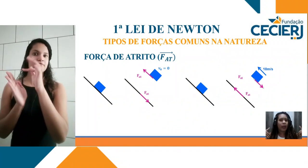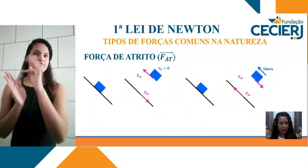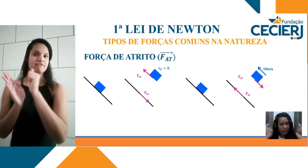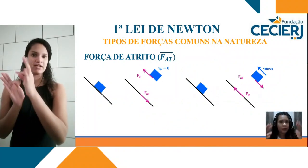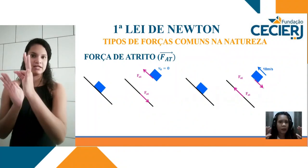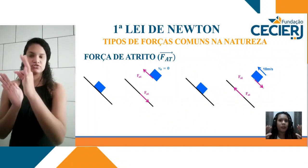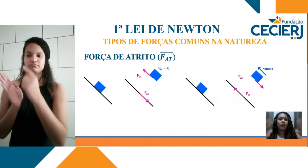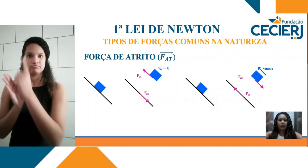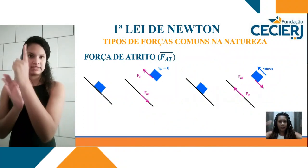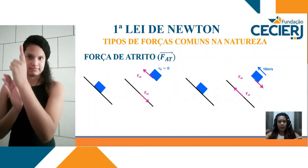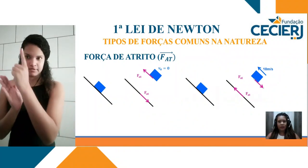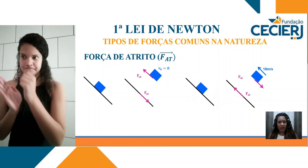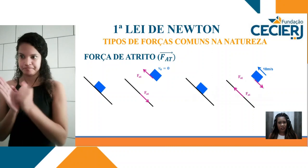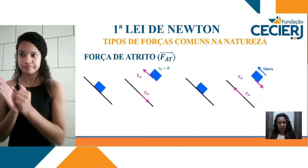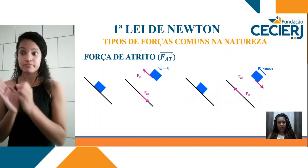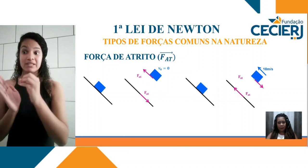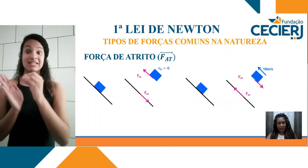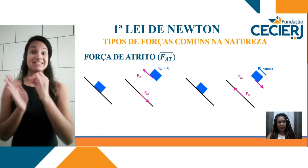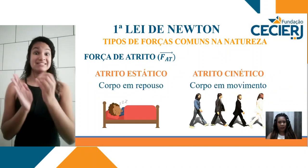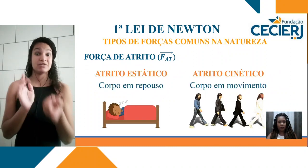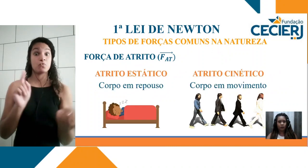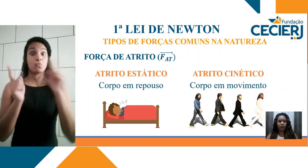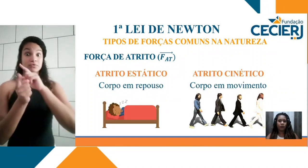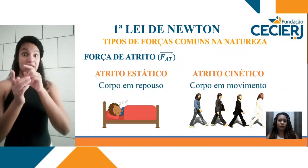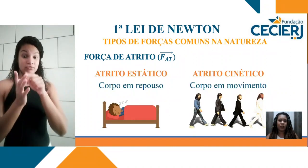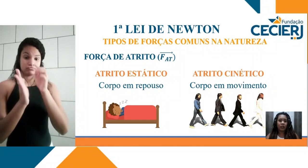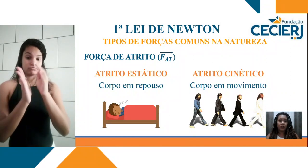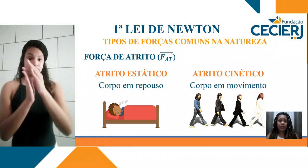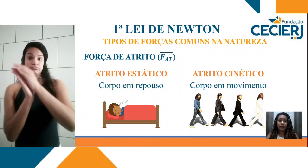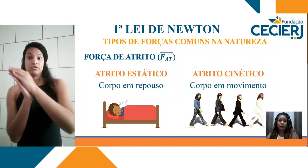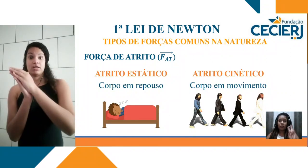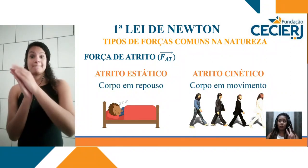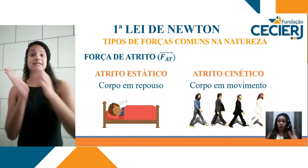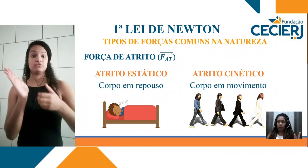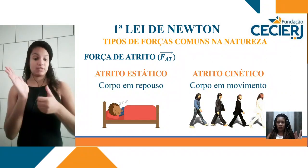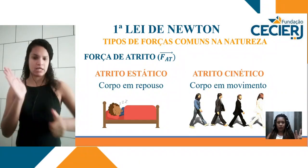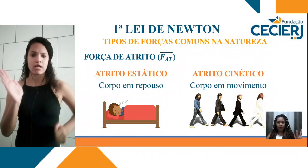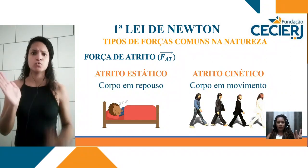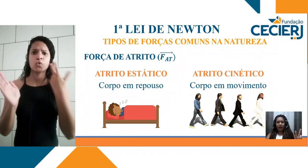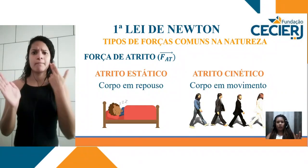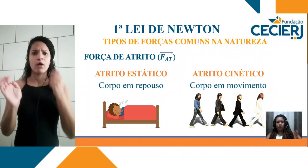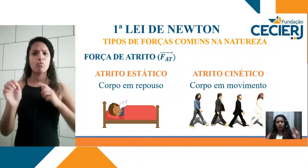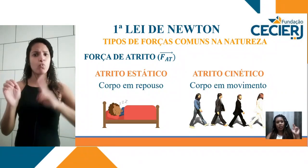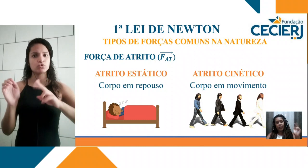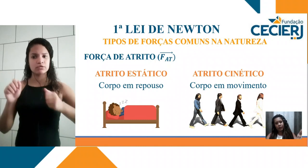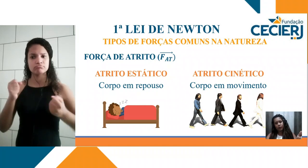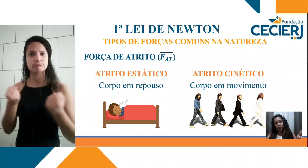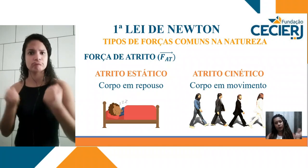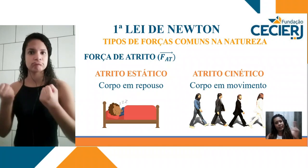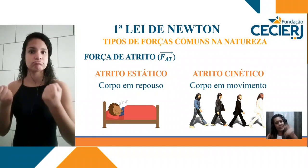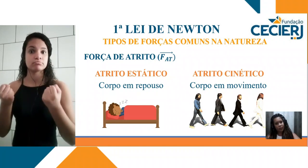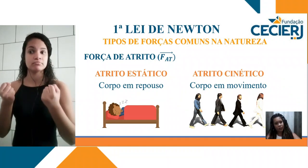movimento é para cima, então essa FAT ela é para trás. E aí existem dois tipos de FAT, tanto a